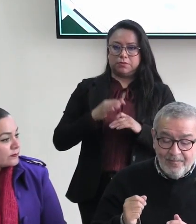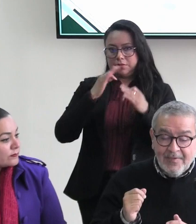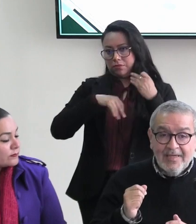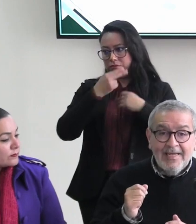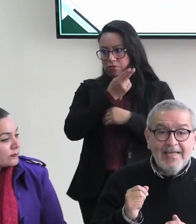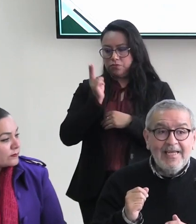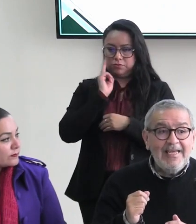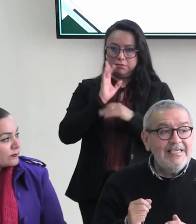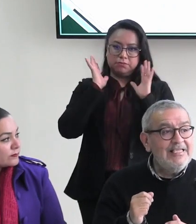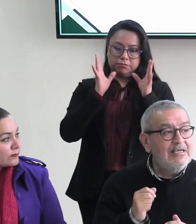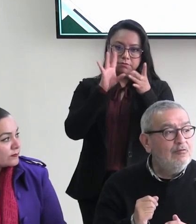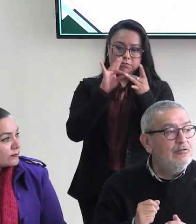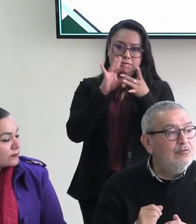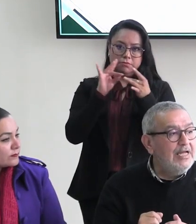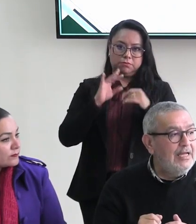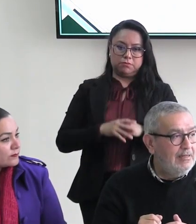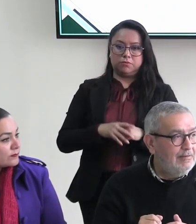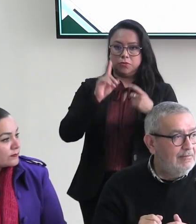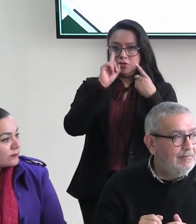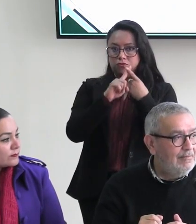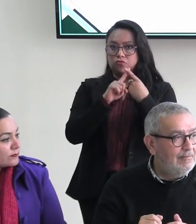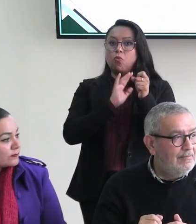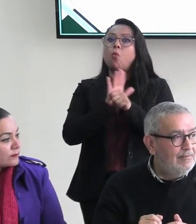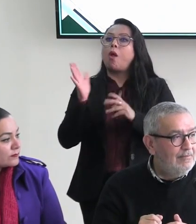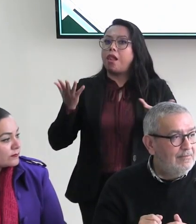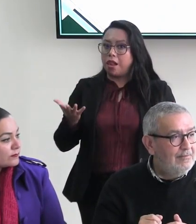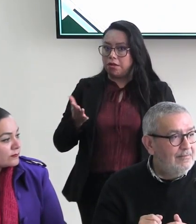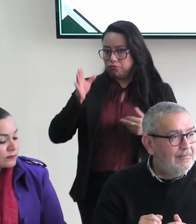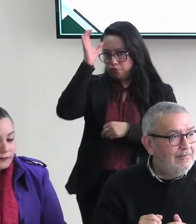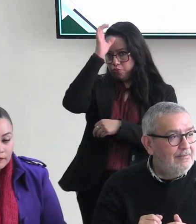comentado, es el de cultura.